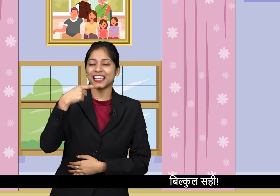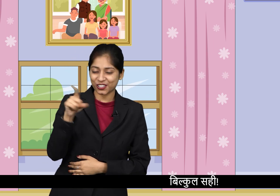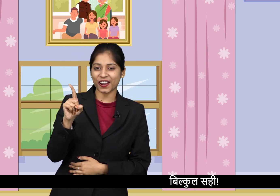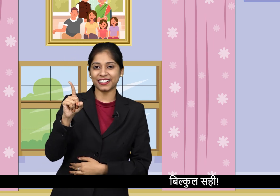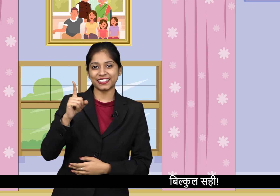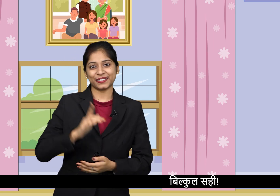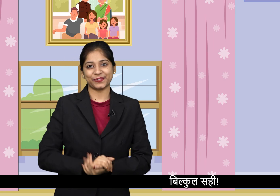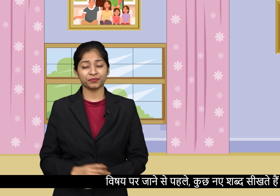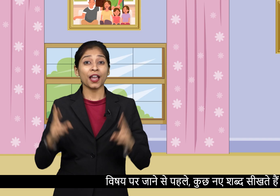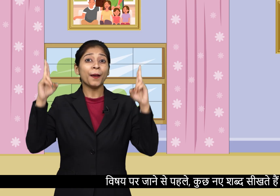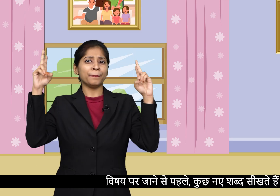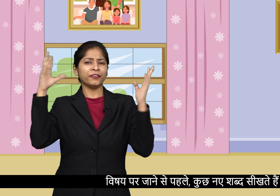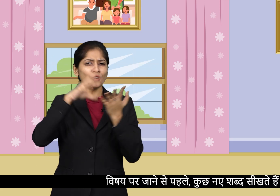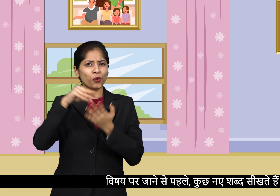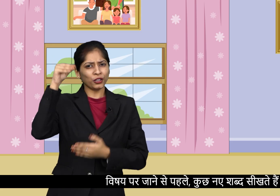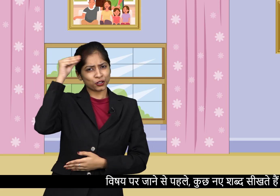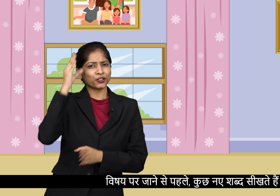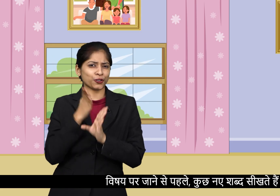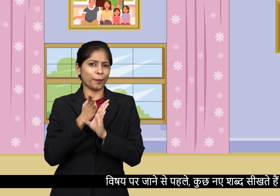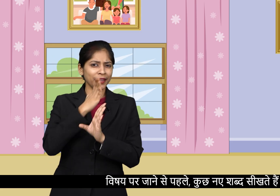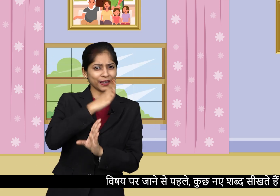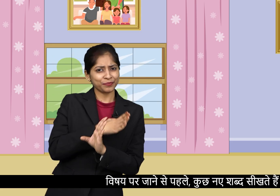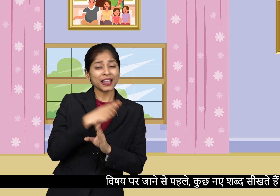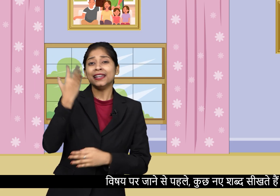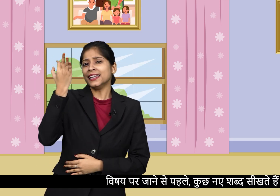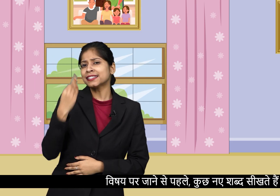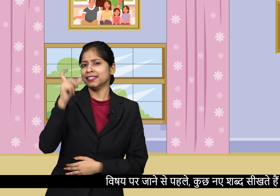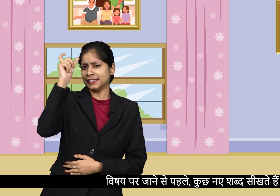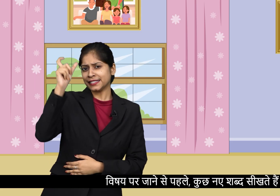बिल्कुल सही। विषय पर जाने से पहले कुछ नए शब्द सीखते हैं।